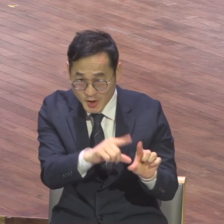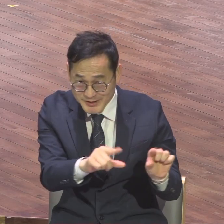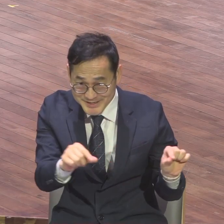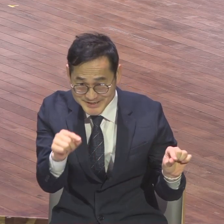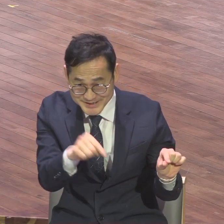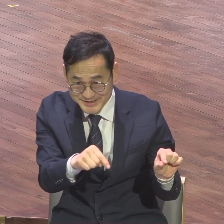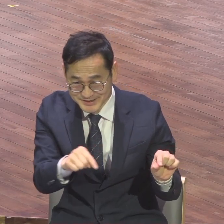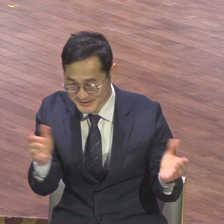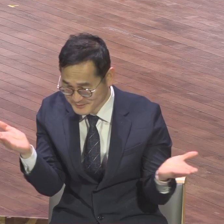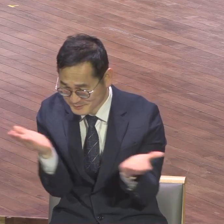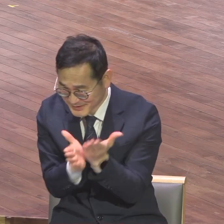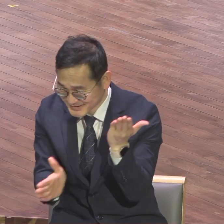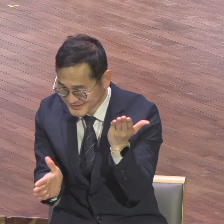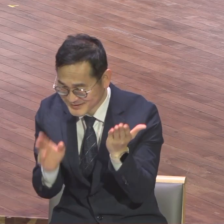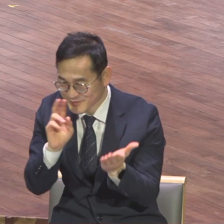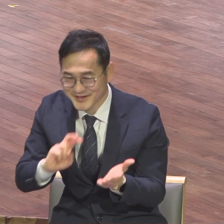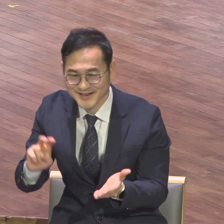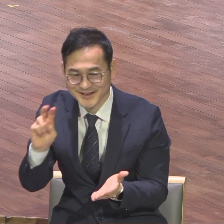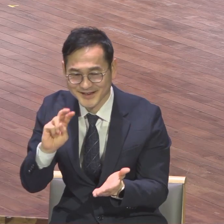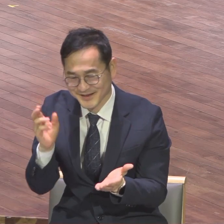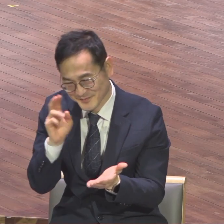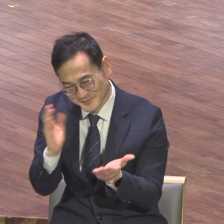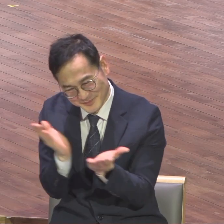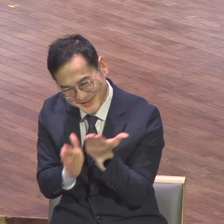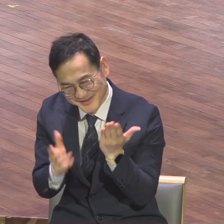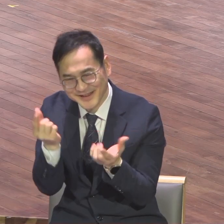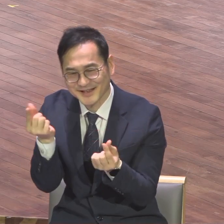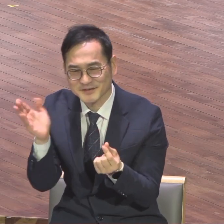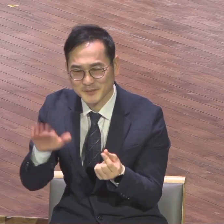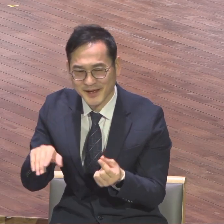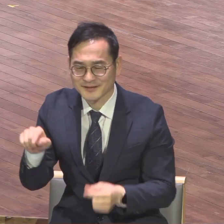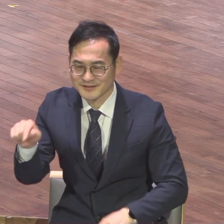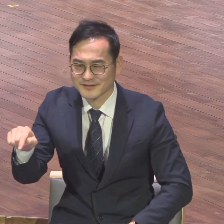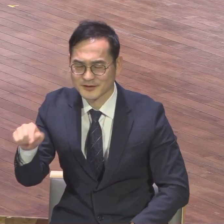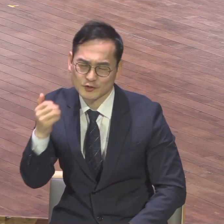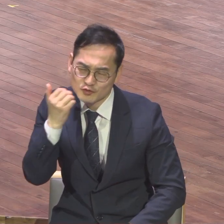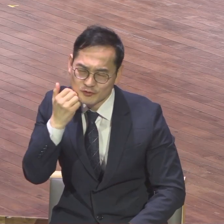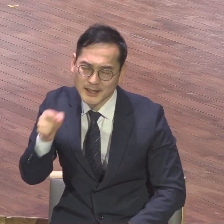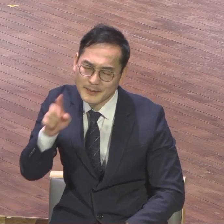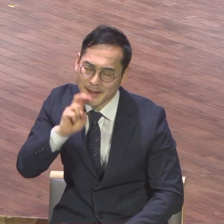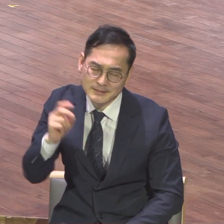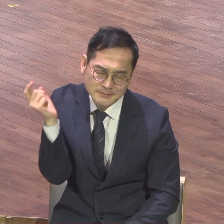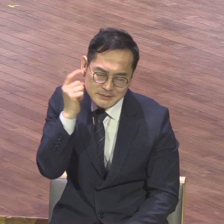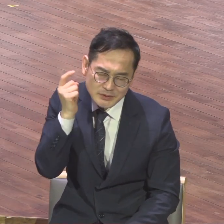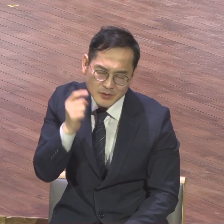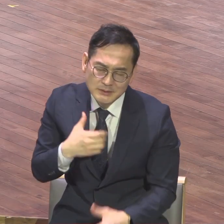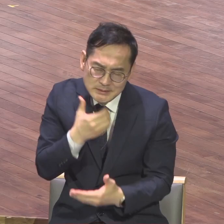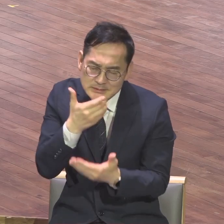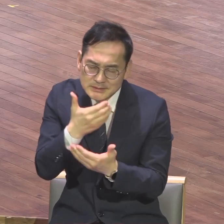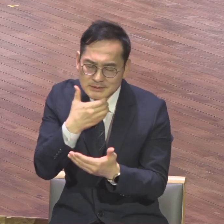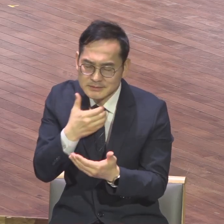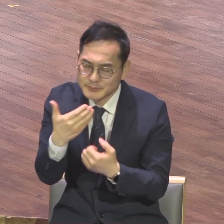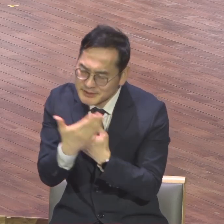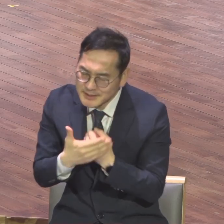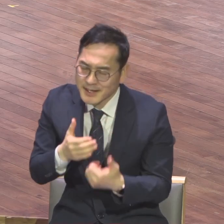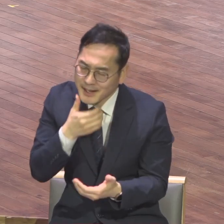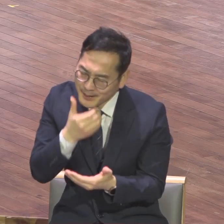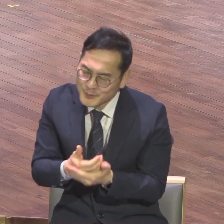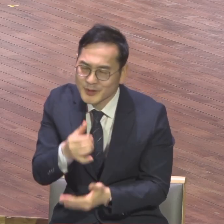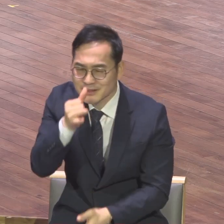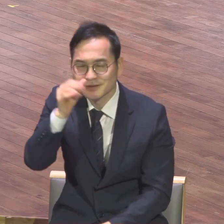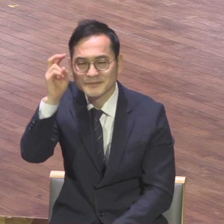그래도 뭔가 들어야 될 사람이 있어서 하나님이 너희 찬양을 하게 하신 줄로